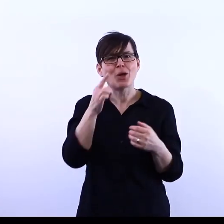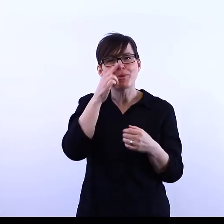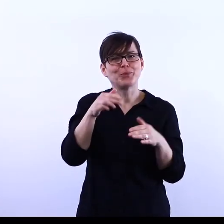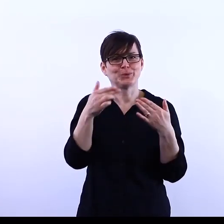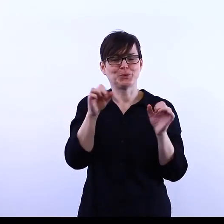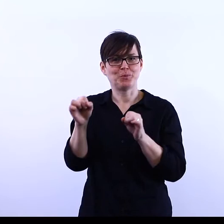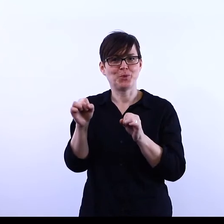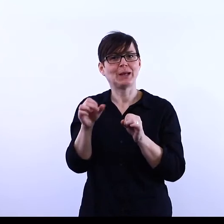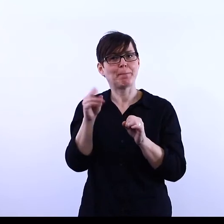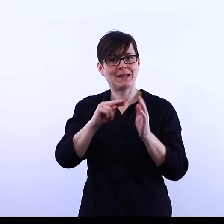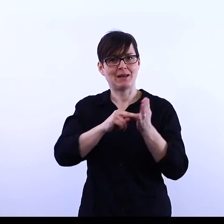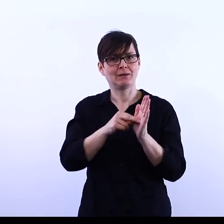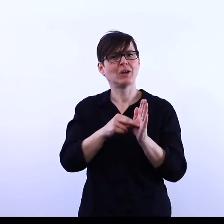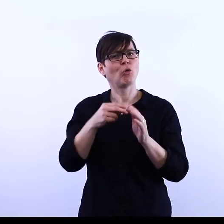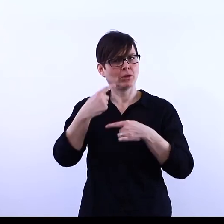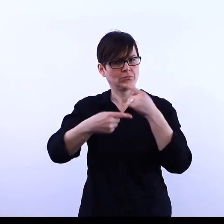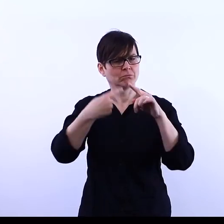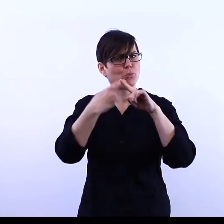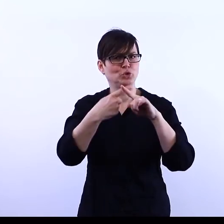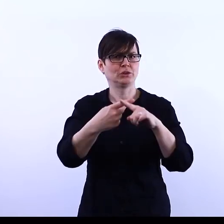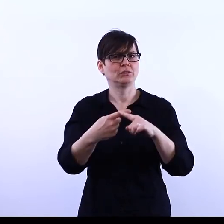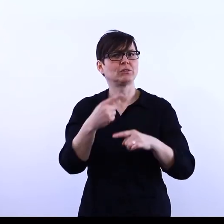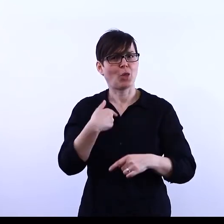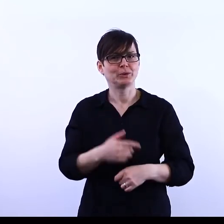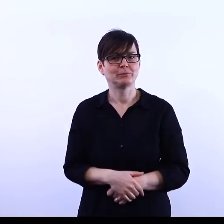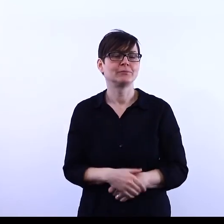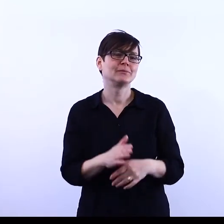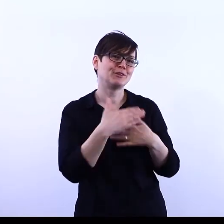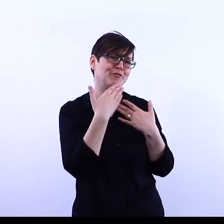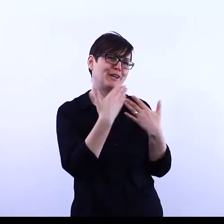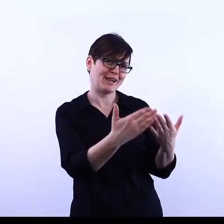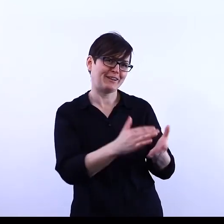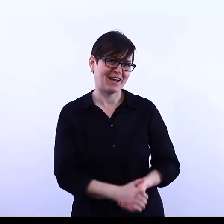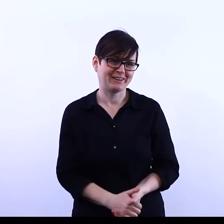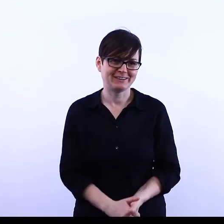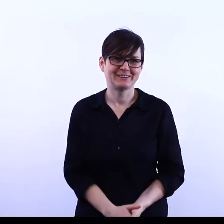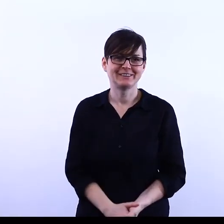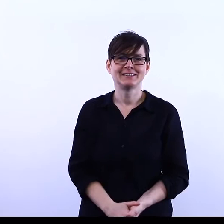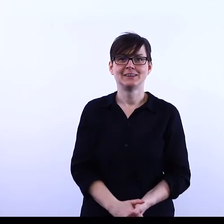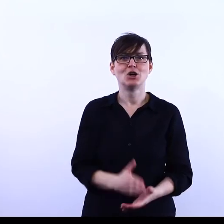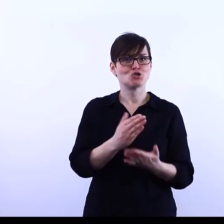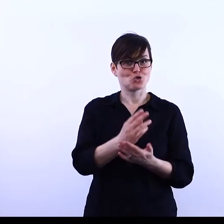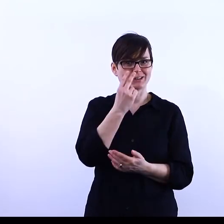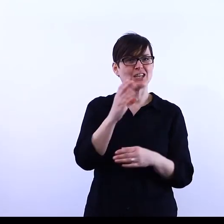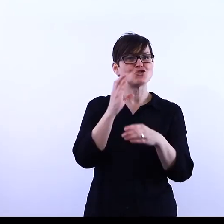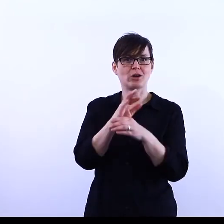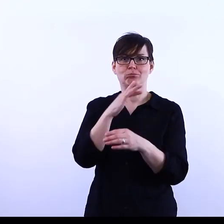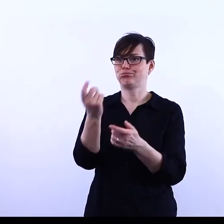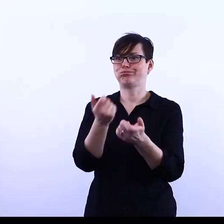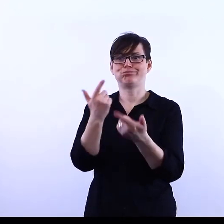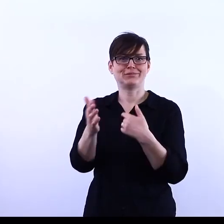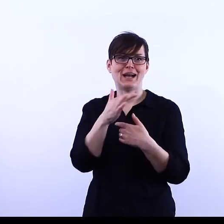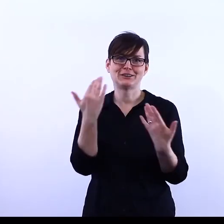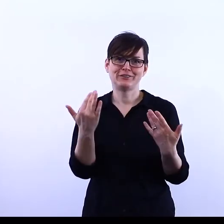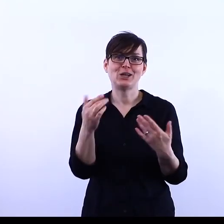Zukunft mit Technologie wirklich möglich. Vielen Dank, Frau Mara. Und ich habe auch schon gesehen, im Chat haben sich viele für die schönen